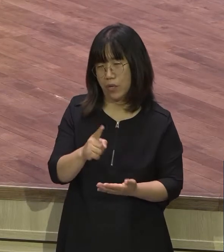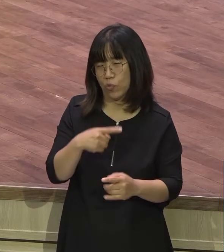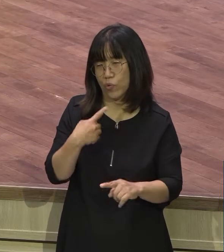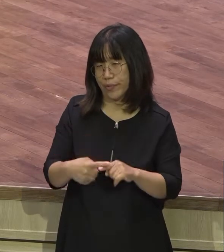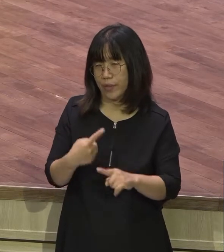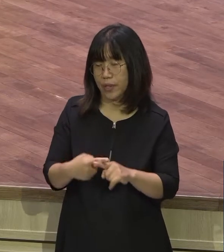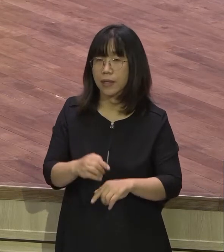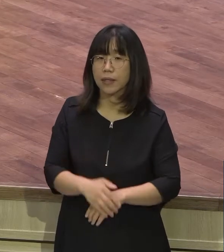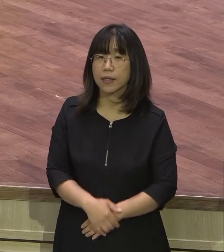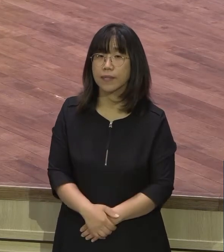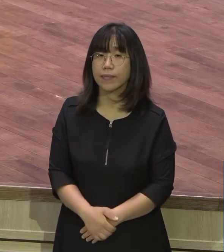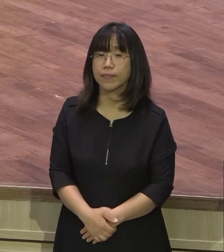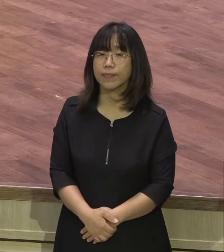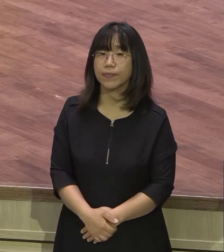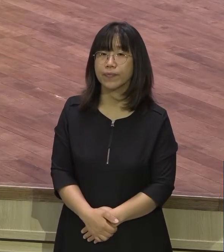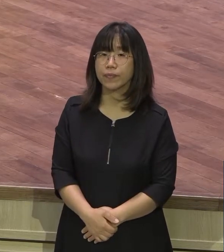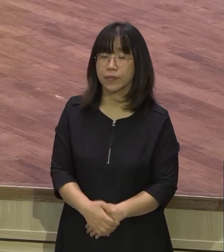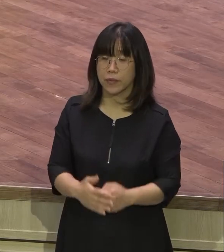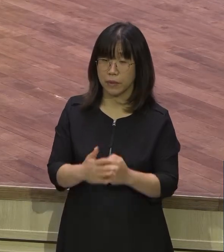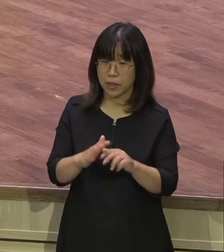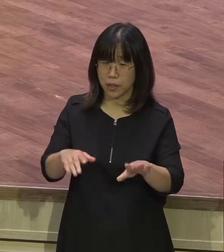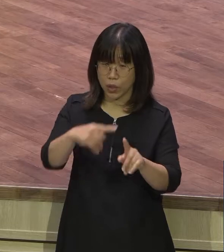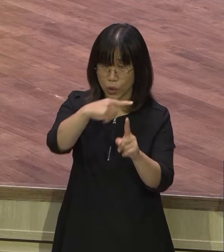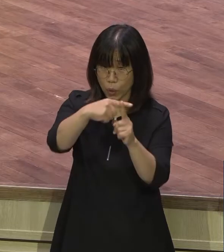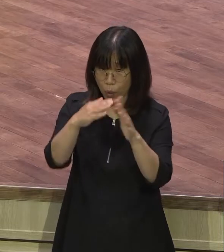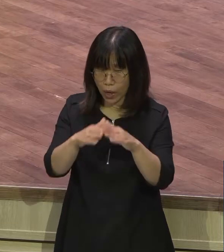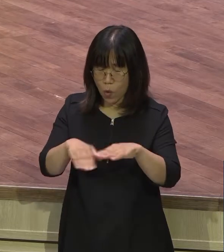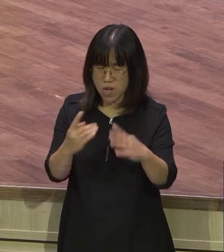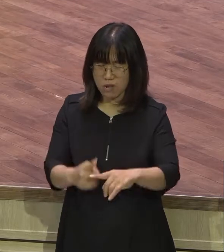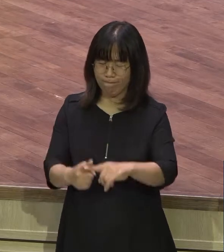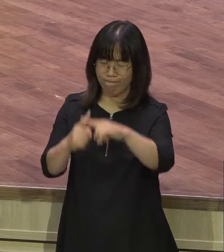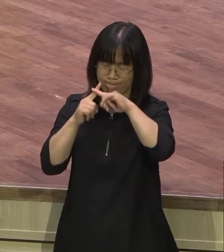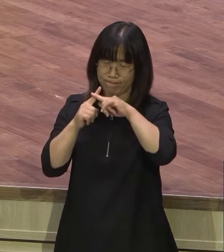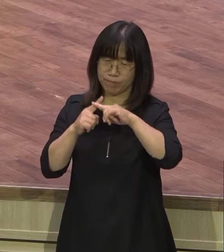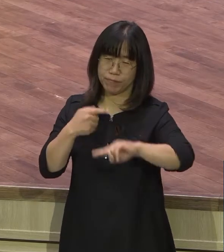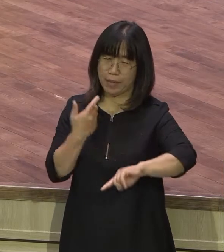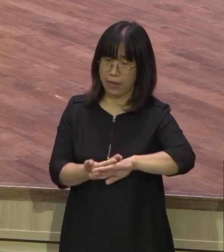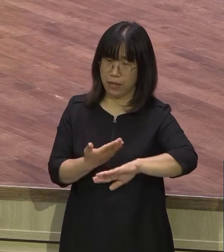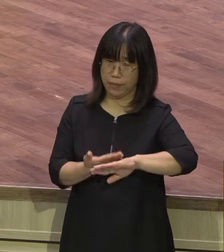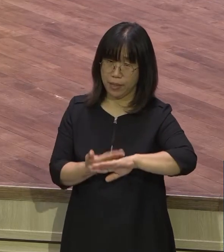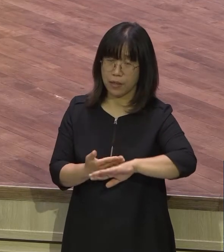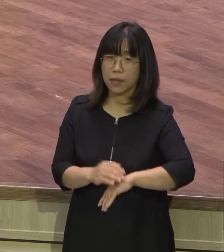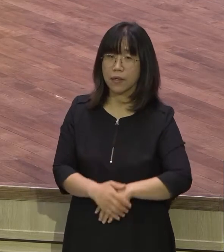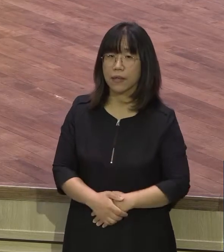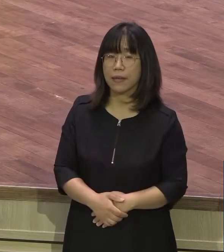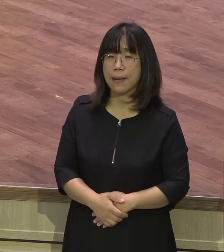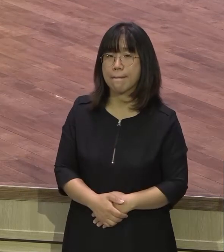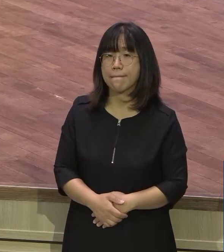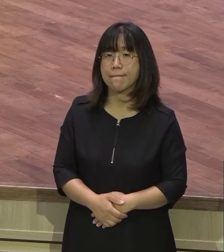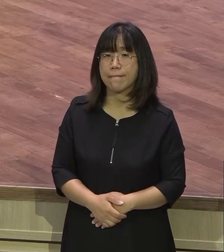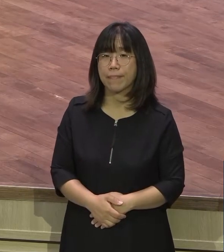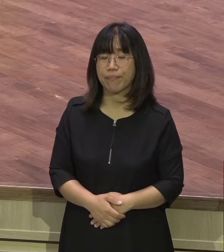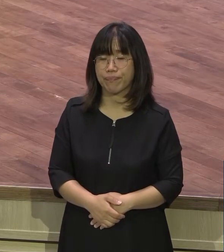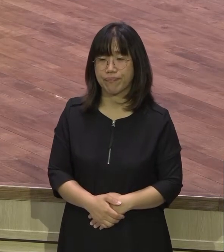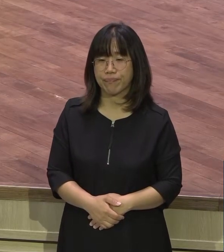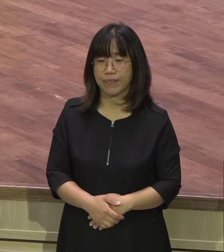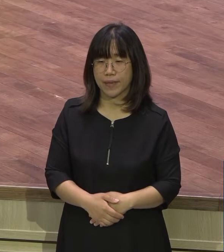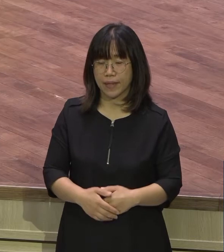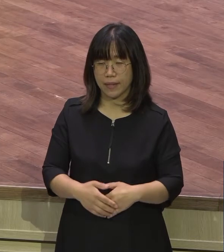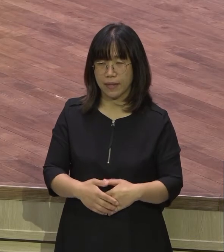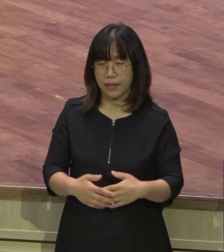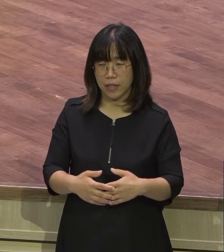그래서 지금 교회들이 그걸 지금 결사 반대하고 있거든요 그걸 오늘 그렇게 절대로 할 수